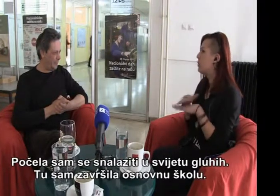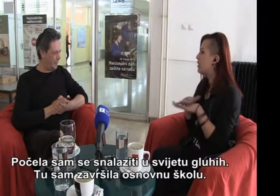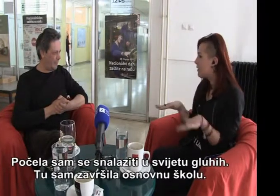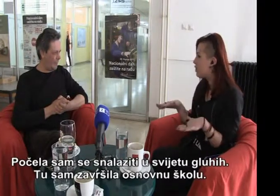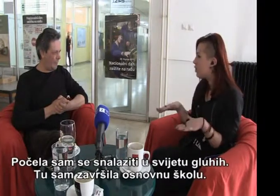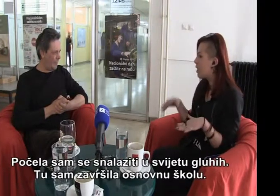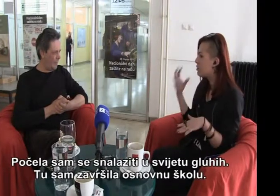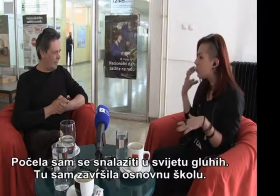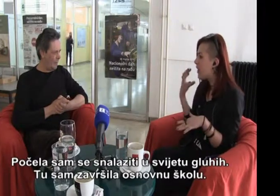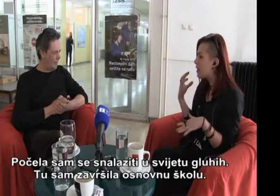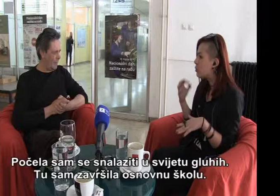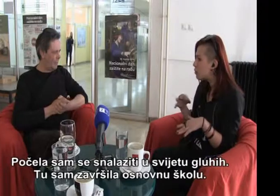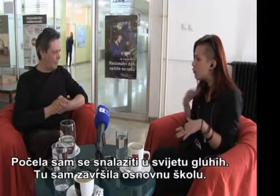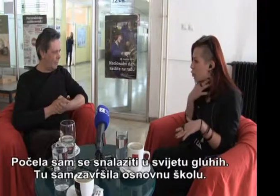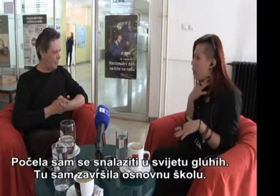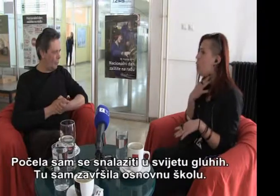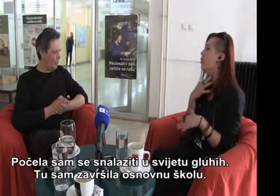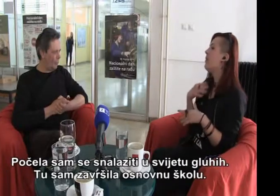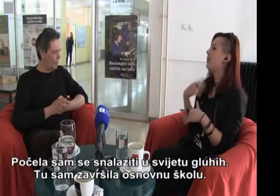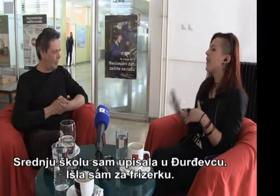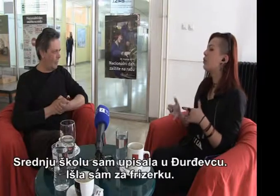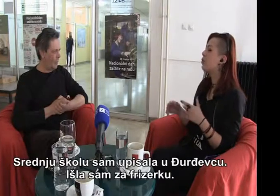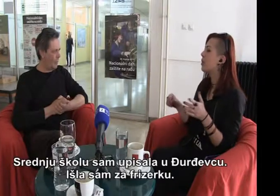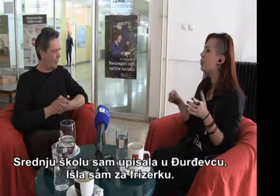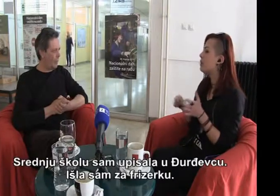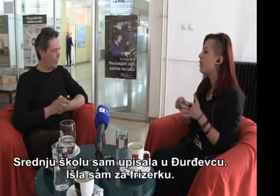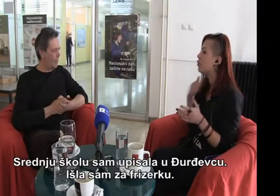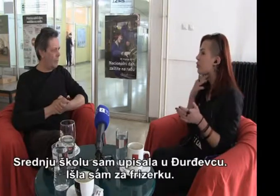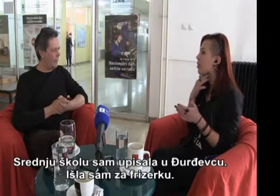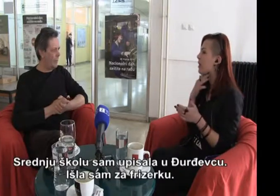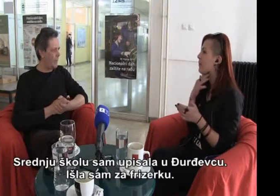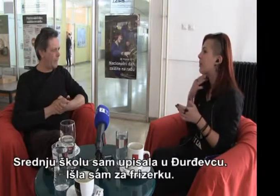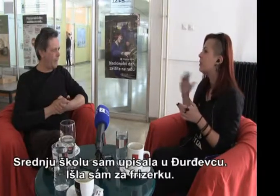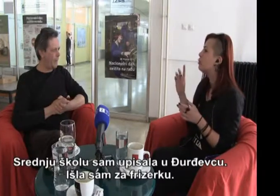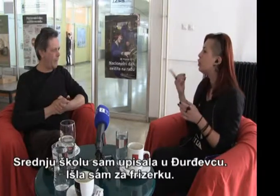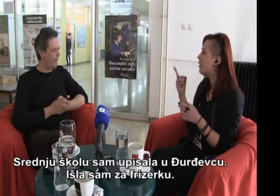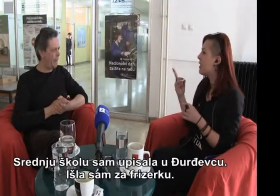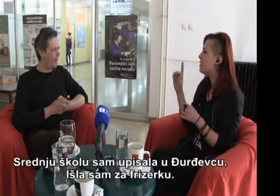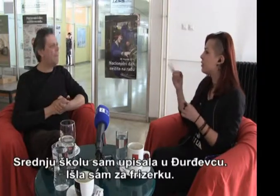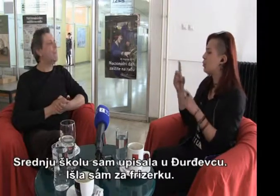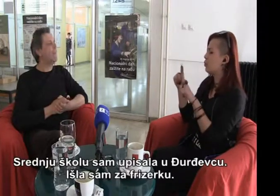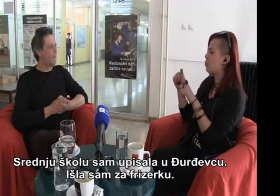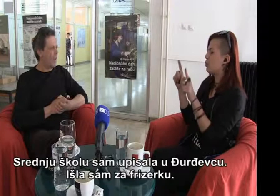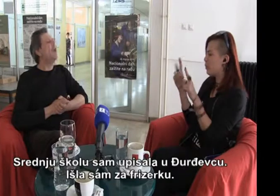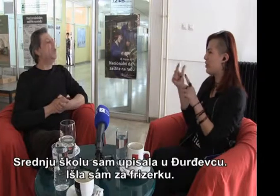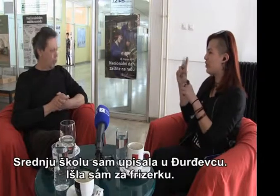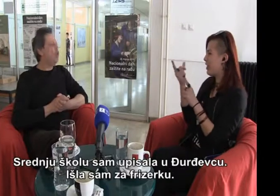onda završila uvijek osnovnu školu, nakon toga u srednjoj školi. Džučeva,